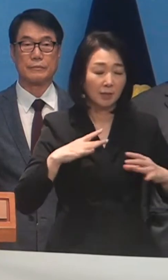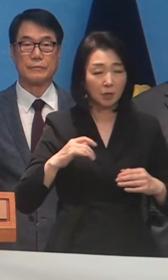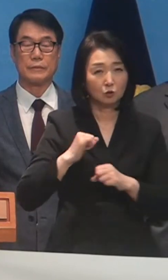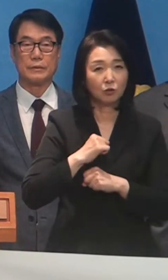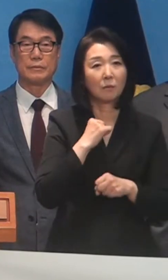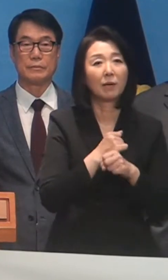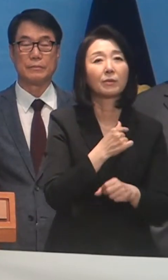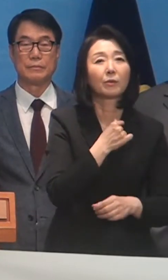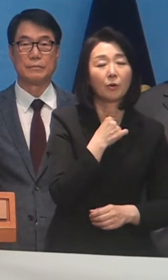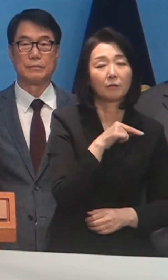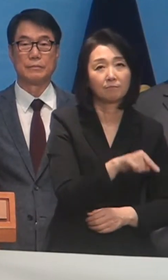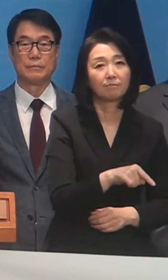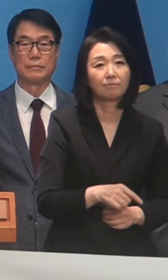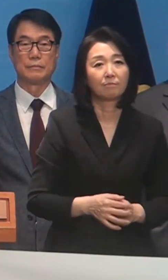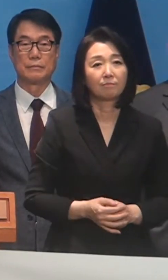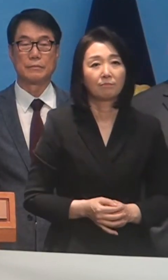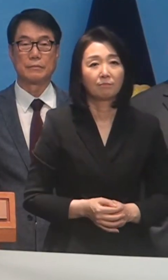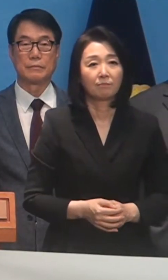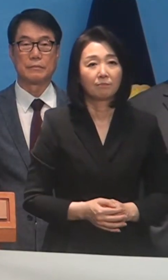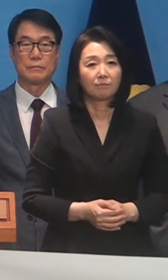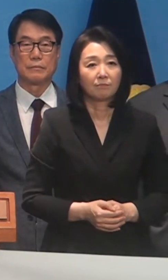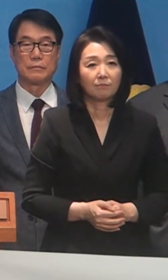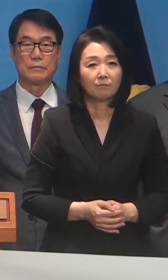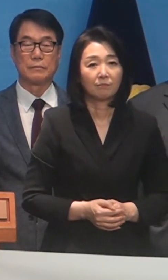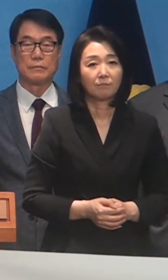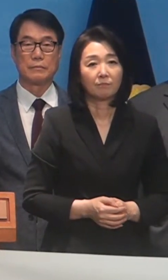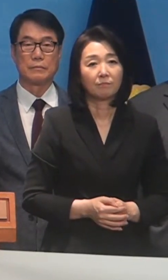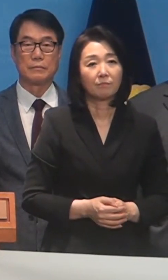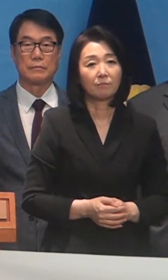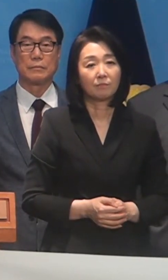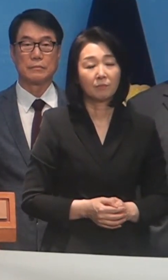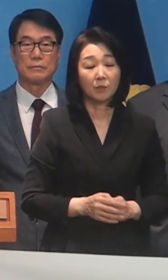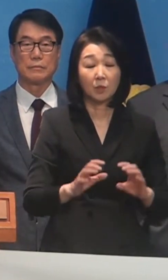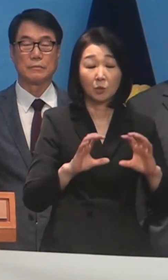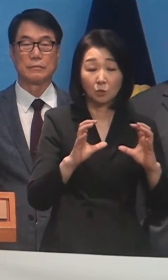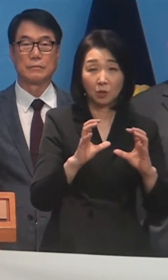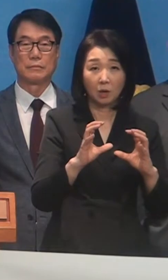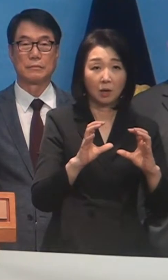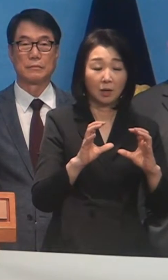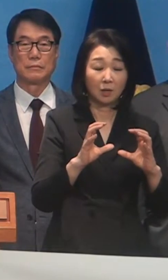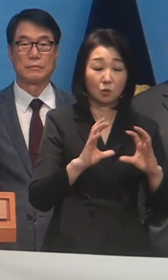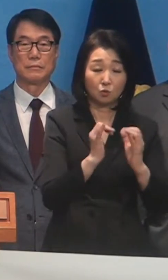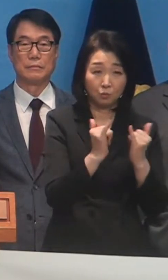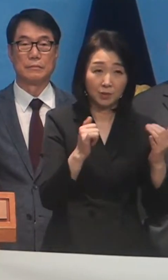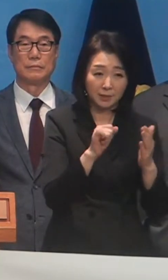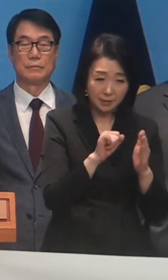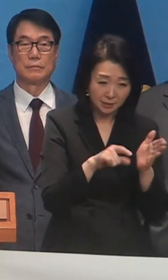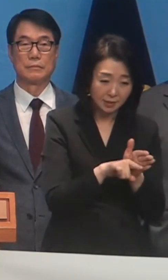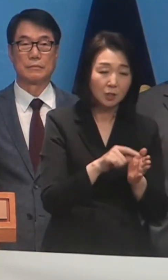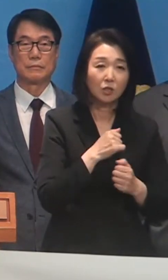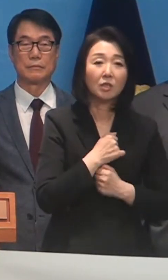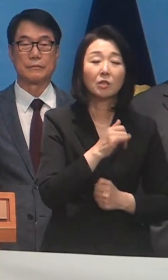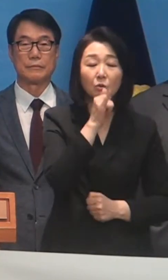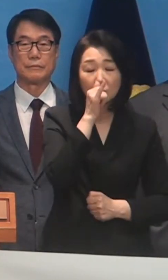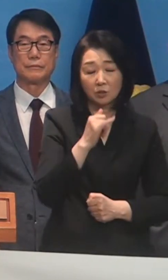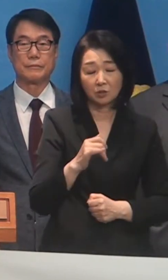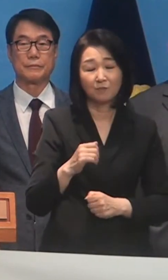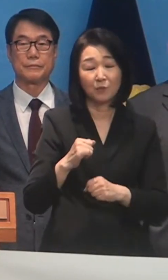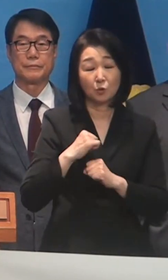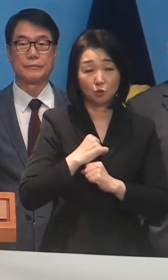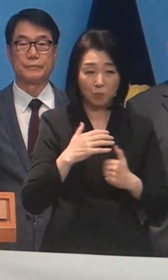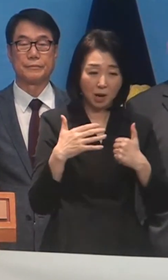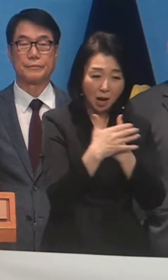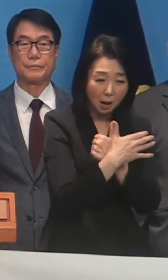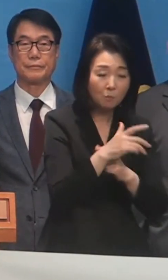군대를 만들어야 한다고 강조해 보고 있는 바, 국가와 국민을 지킬 수 있는 튼튼한 국방 안보